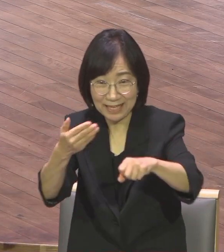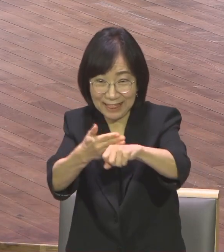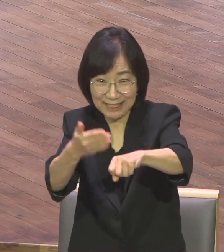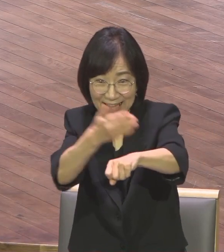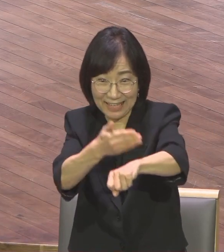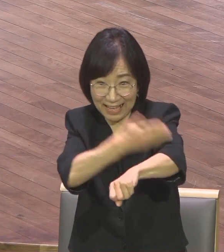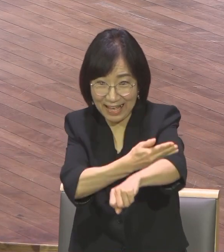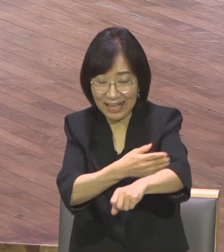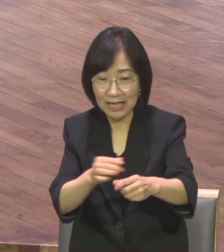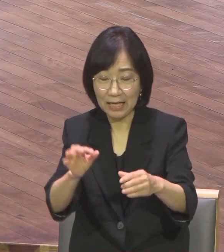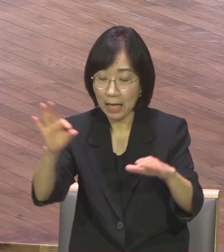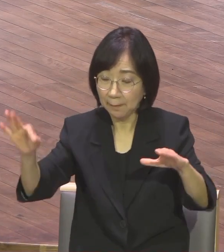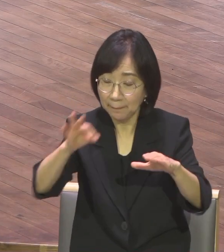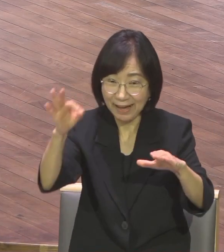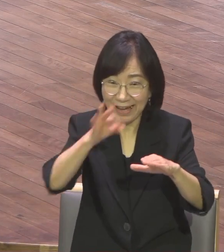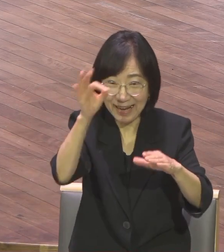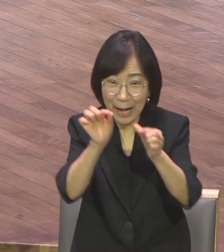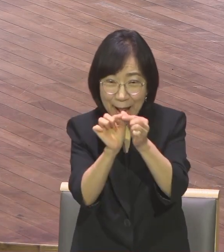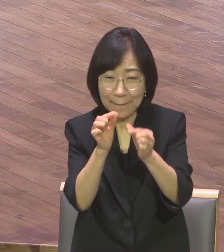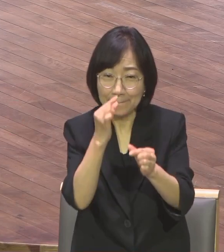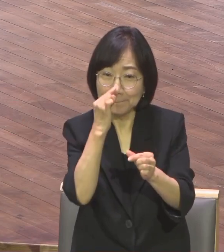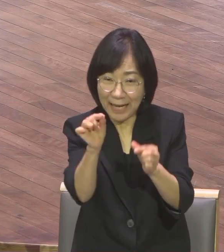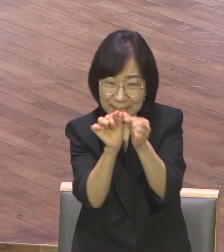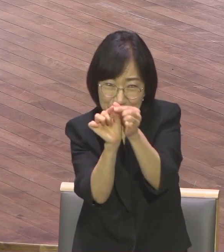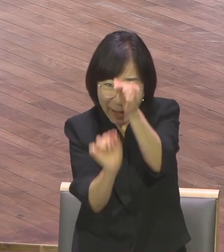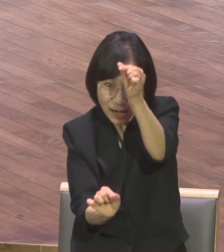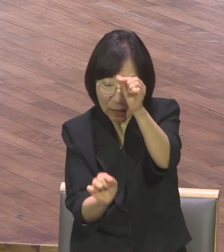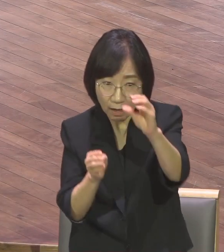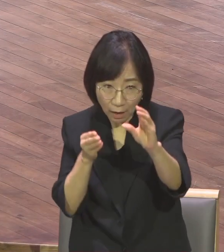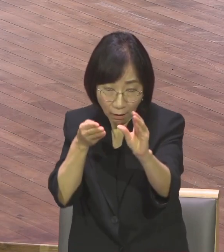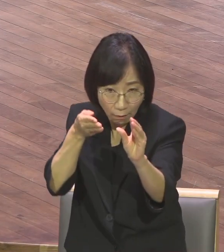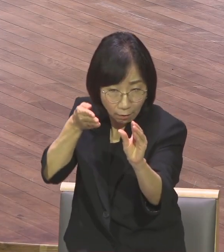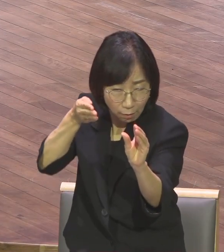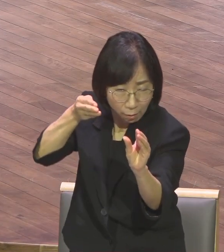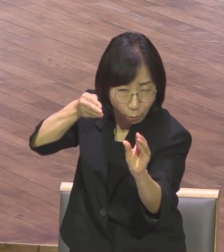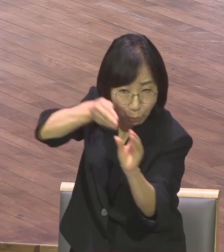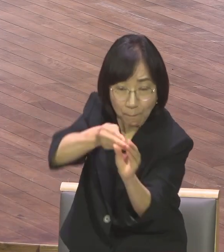것이 부자가 하나님의 나라에 들어가는 것보다 더 쉽다.